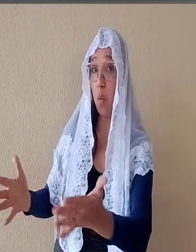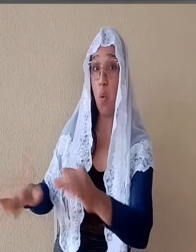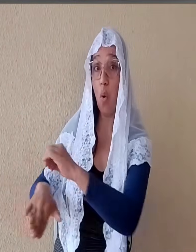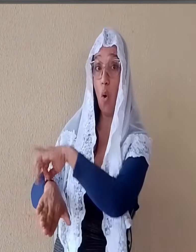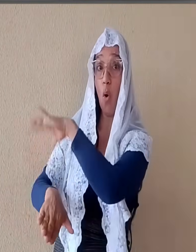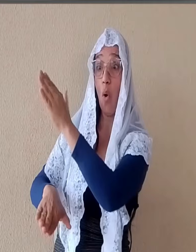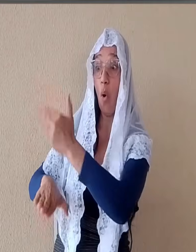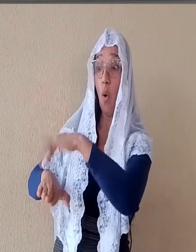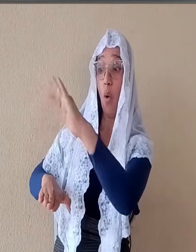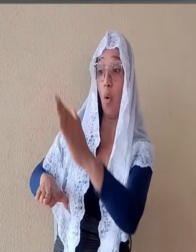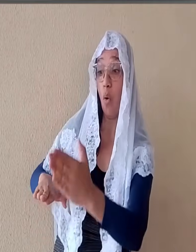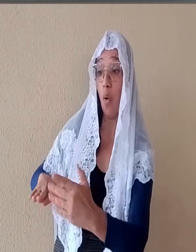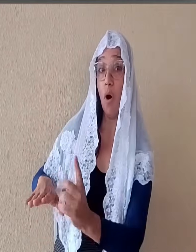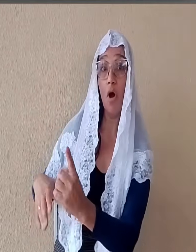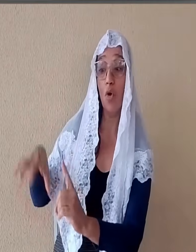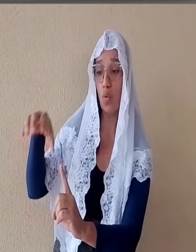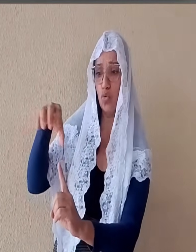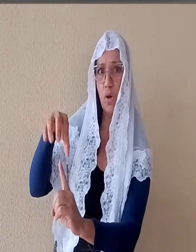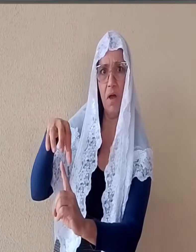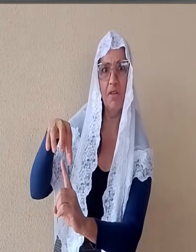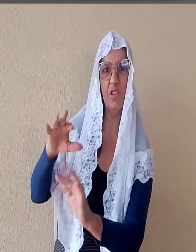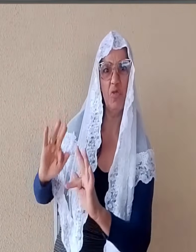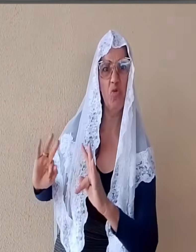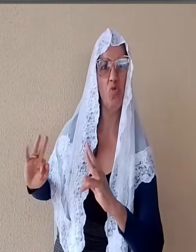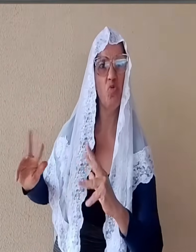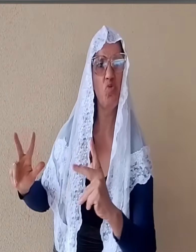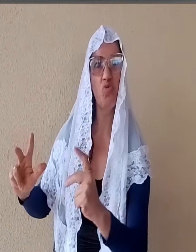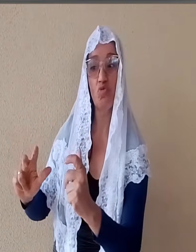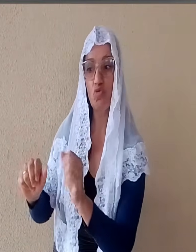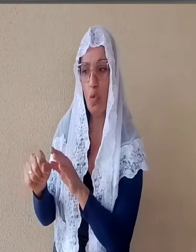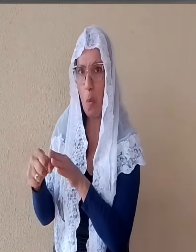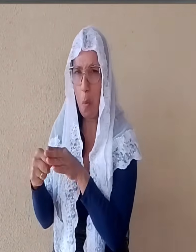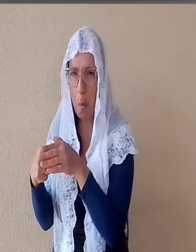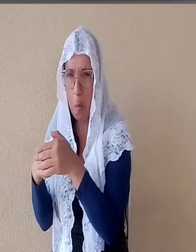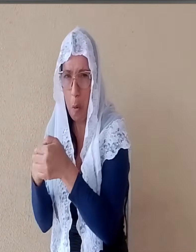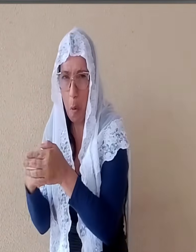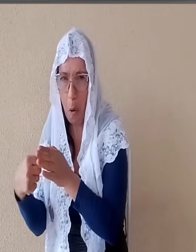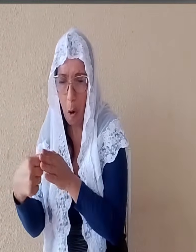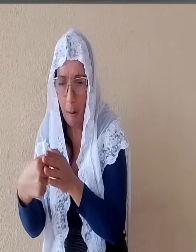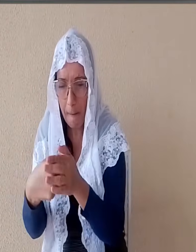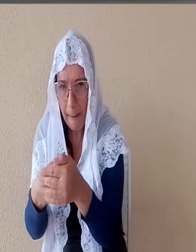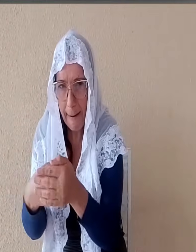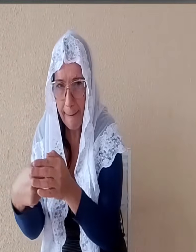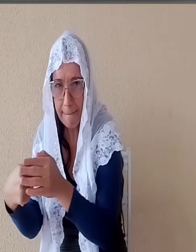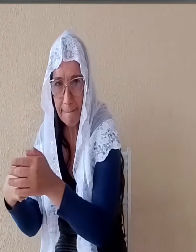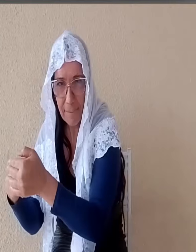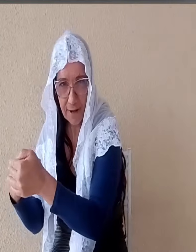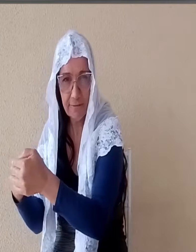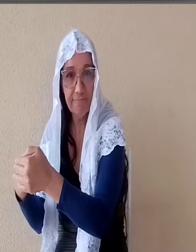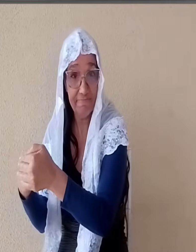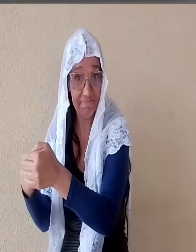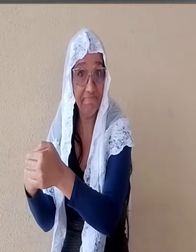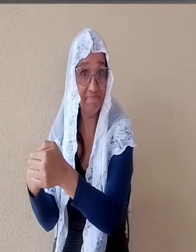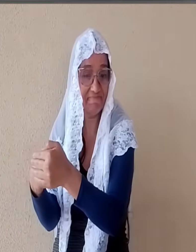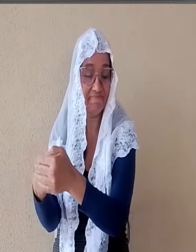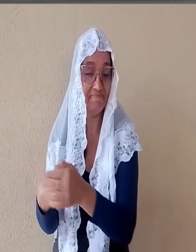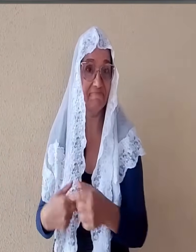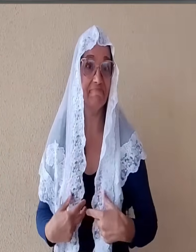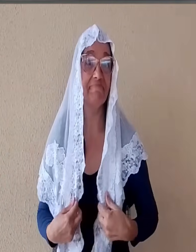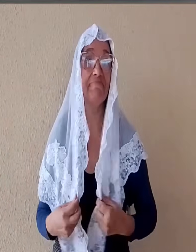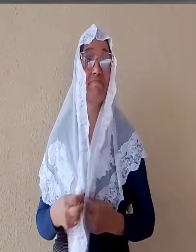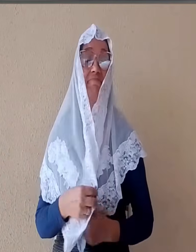do grande mar, em frente do Líbano, os heteus e